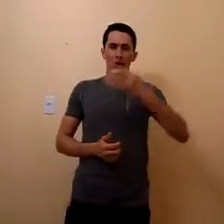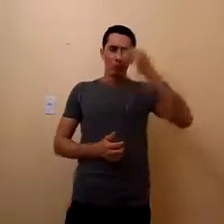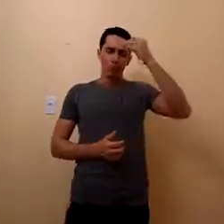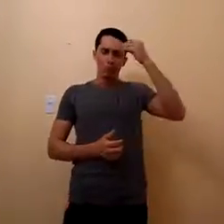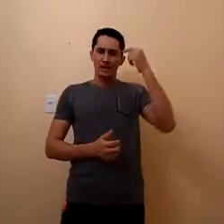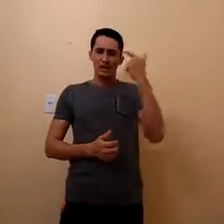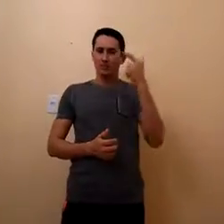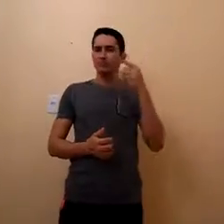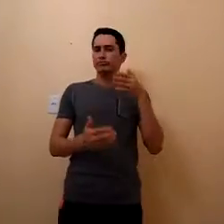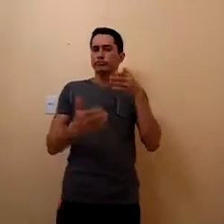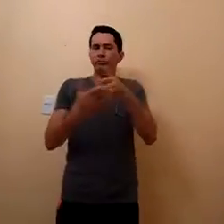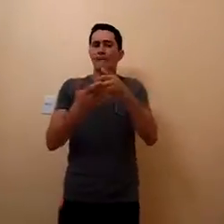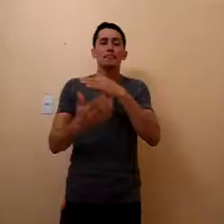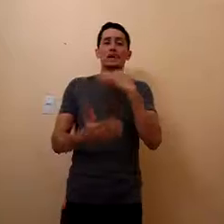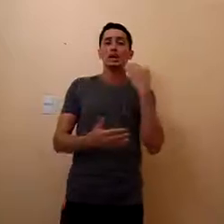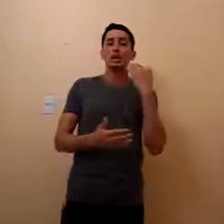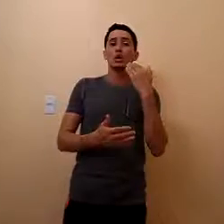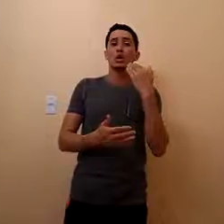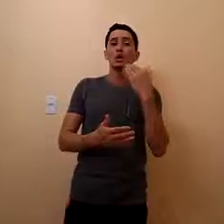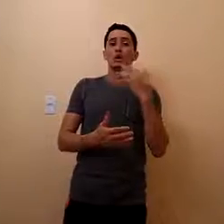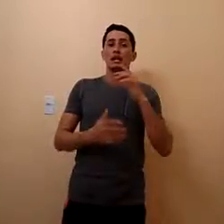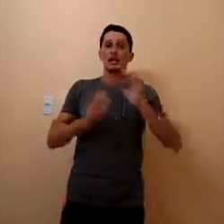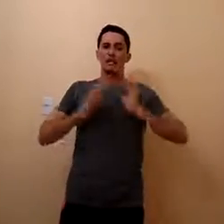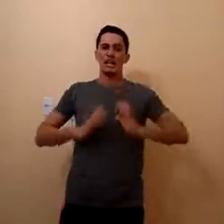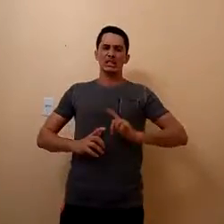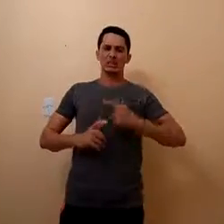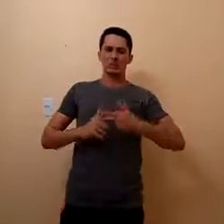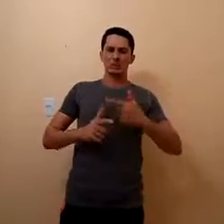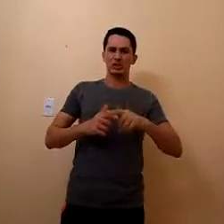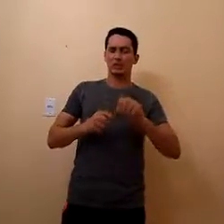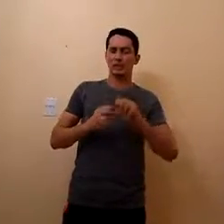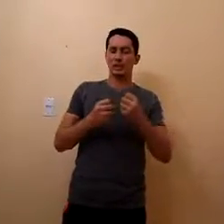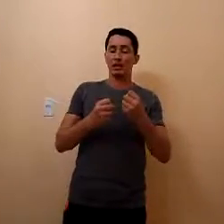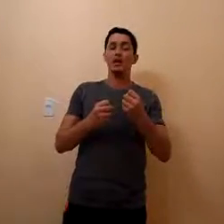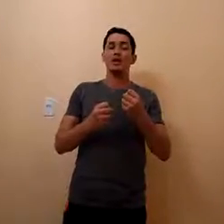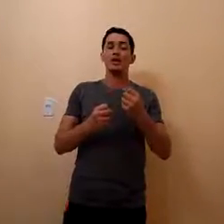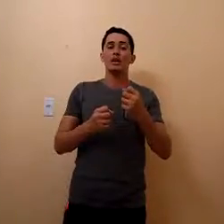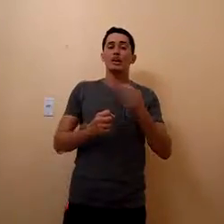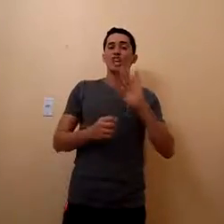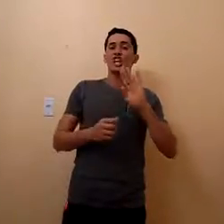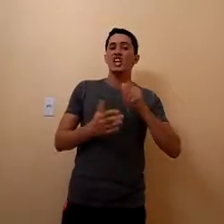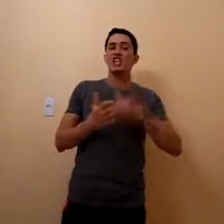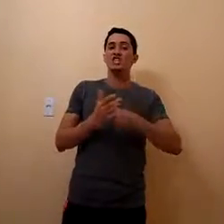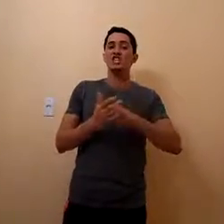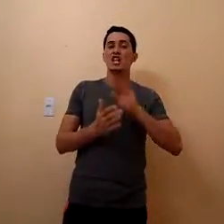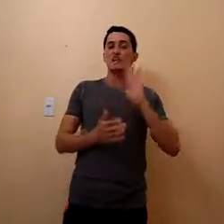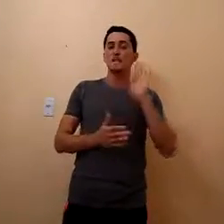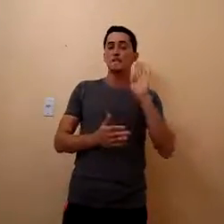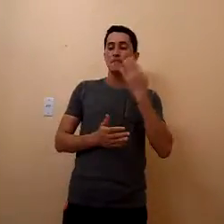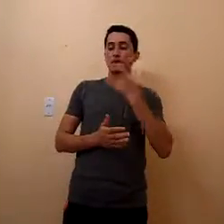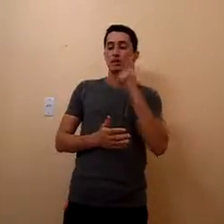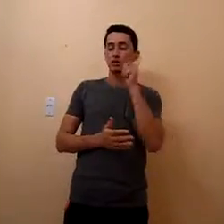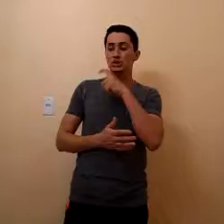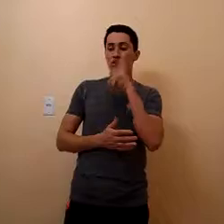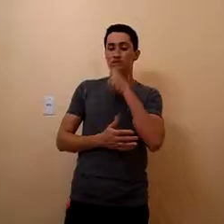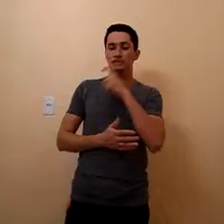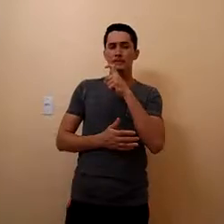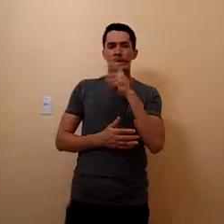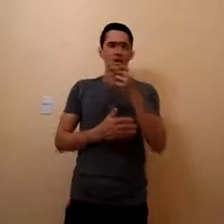há intenção de matar e lesão corporal, além de falsidade ideológica. Em 2015, o motorista renovou a